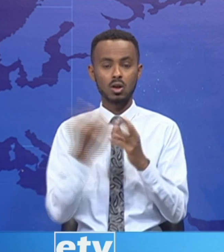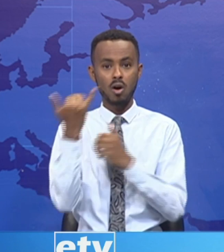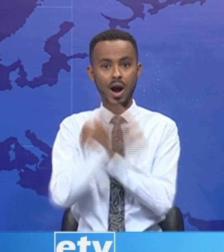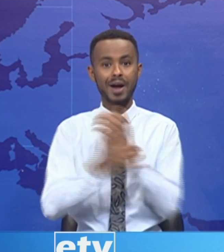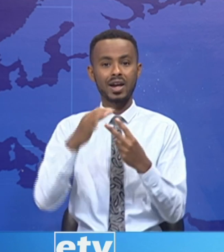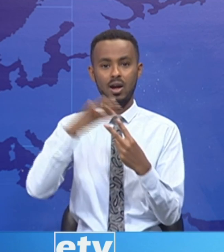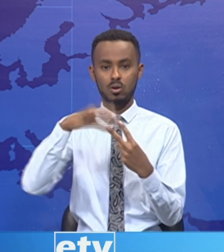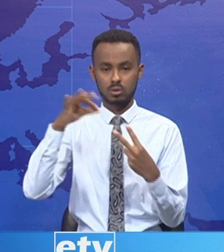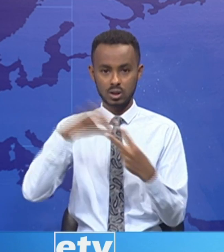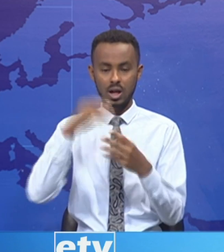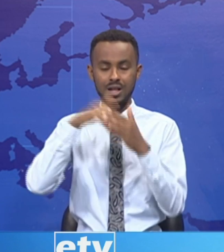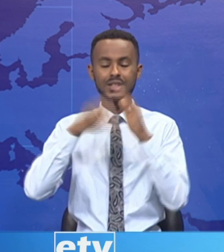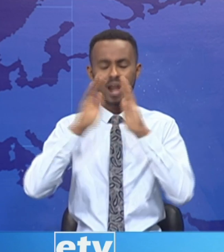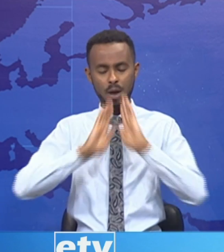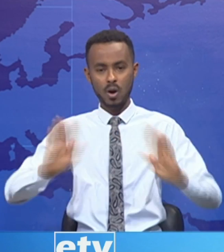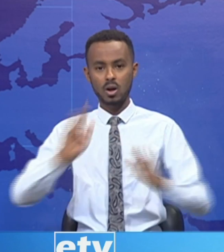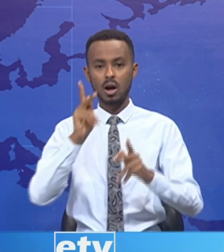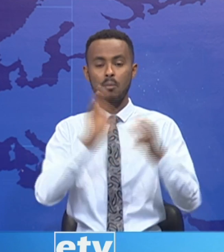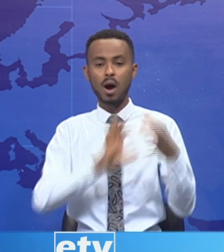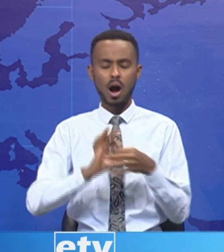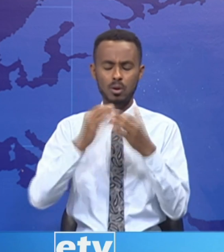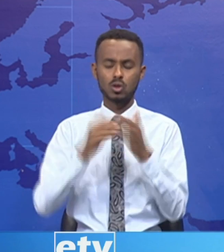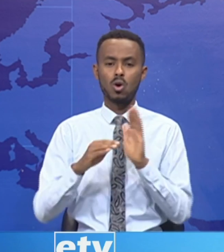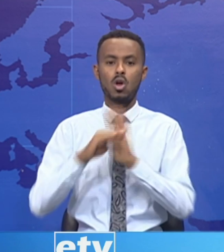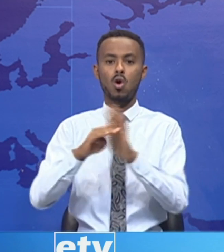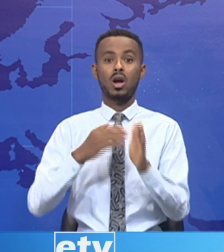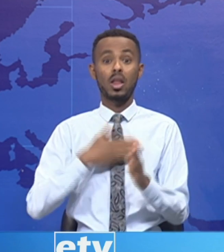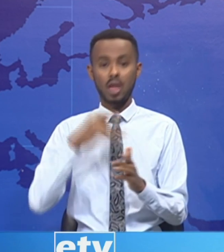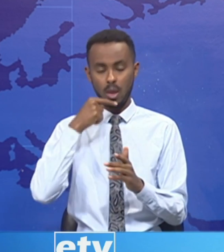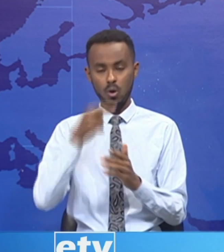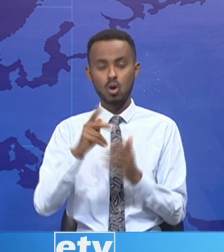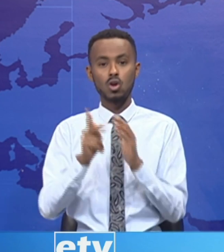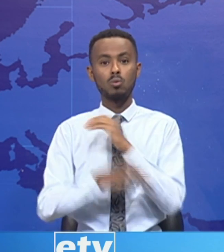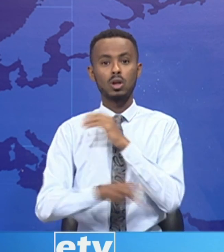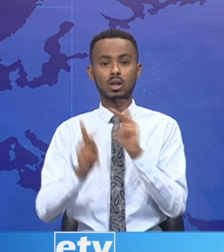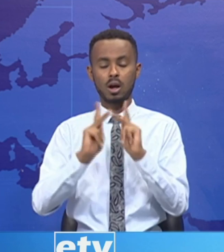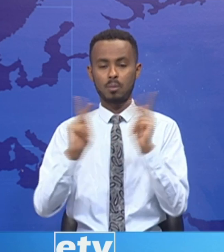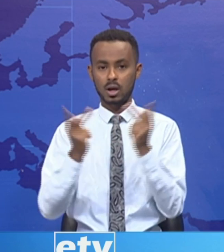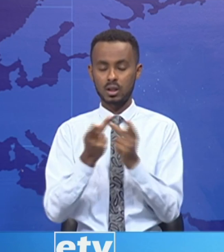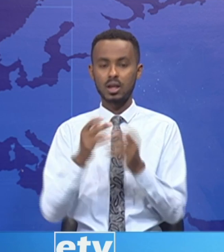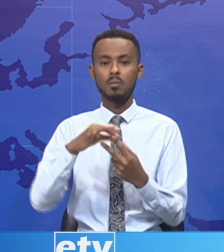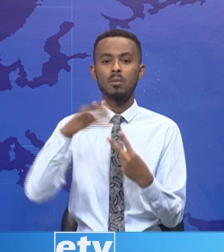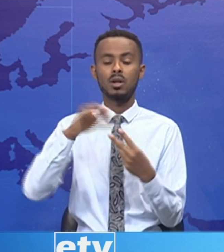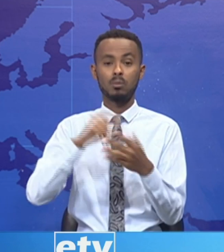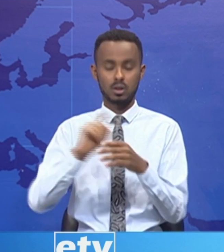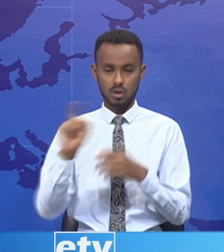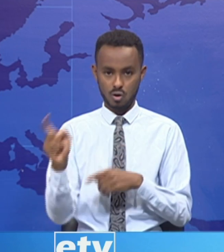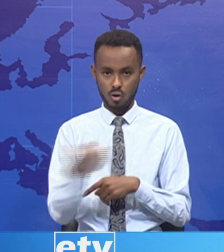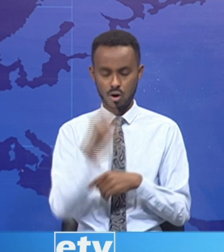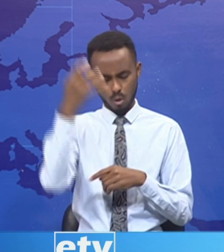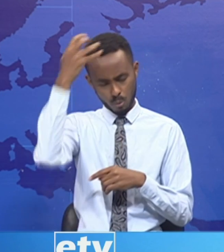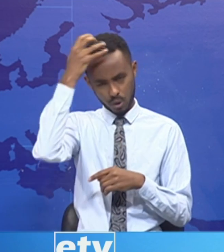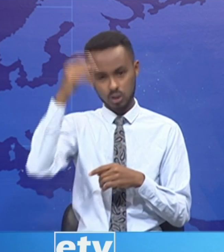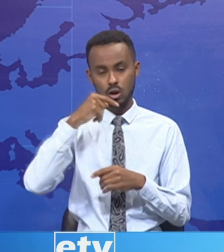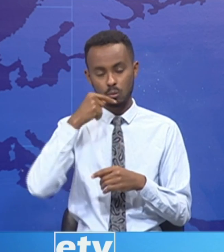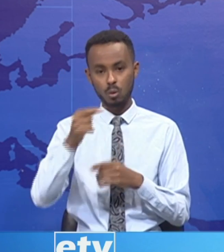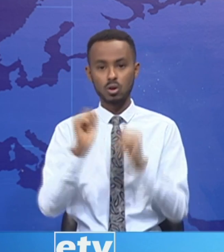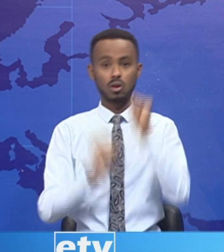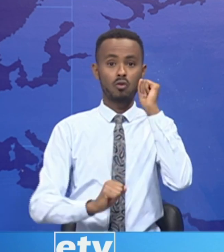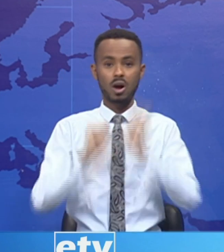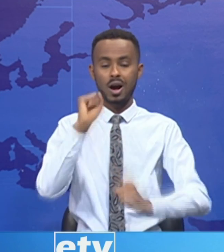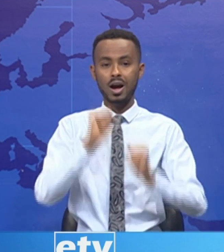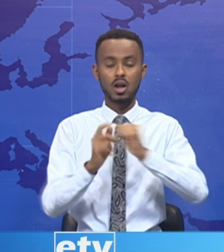ሀገራዊ ምርጫ ሰላማዊና ህብረተሰቡ ይወክለኛል የሚለውን የፖለቲካ ፓርቲ የሚመርጥበት እንዲሆን መንግስት ብሎም